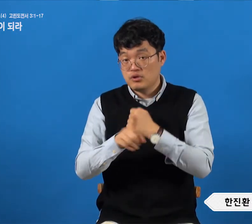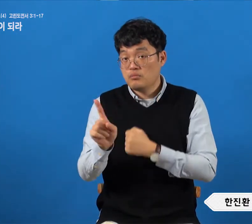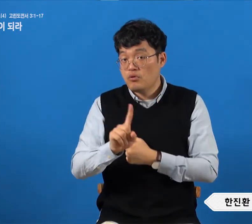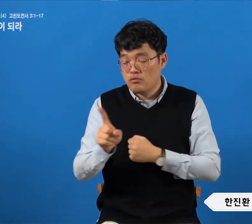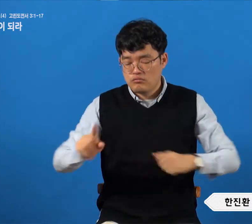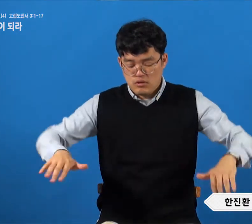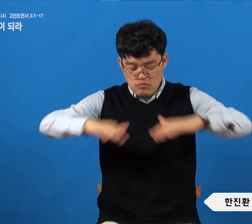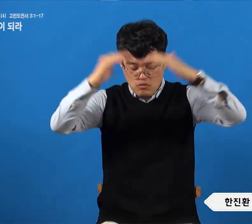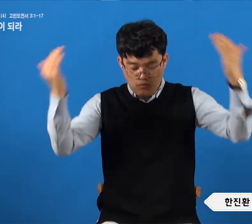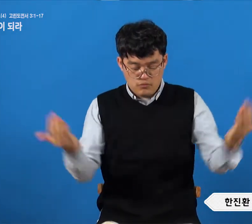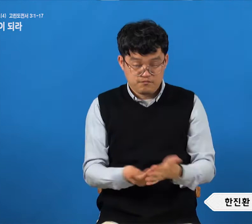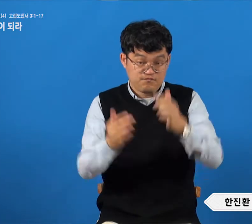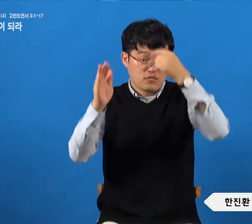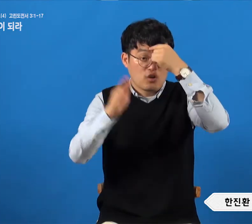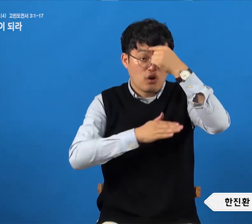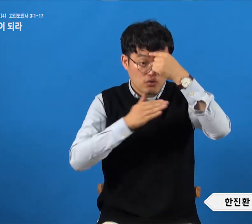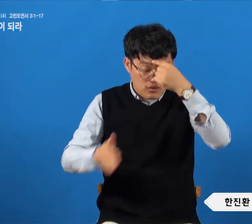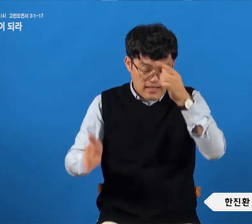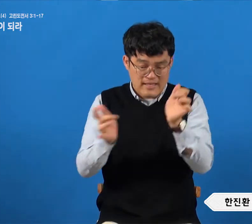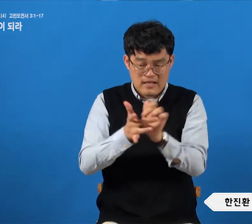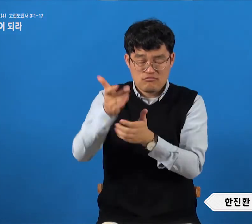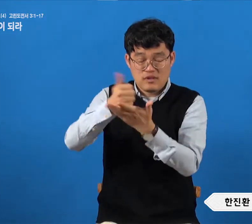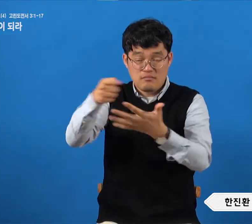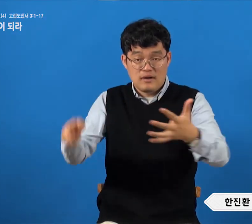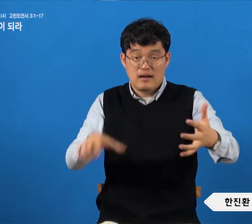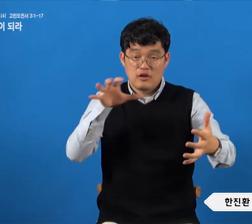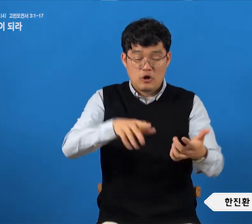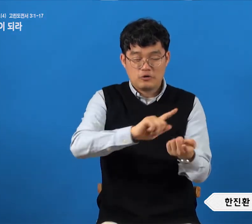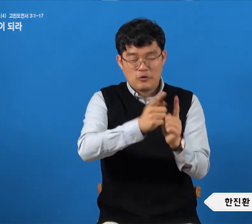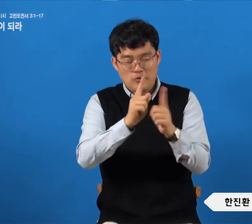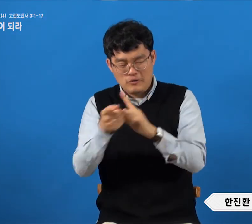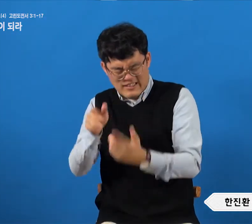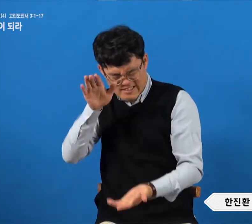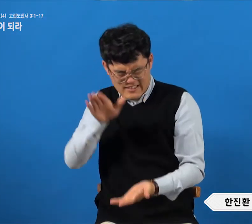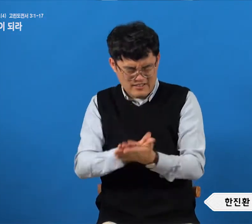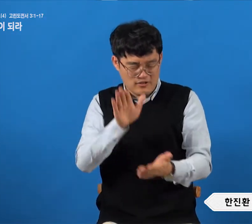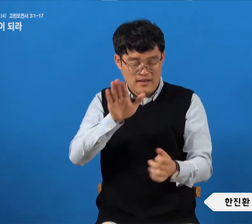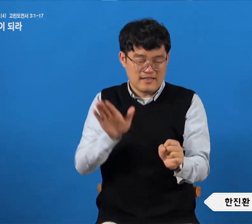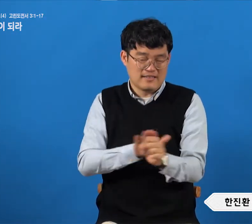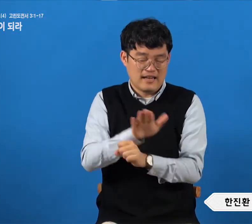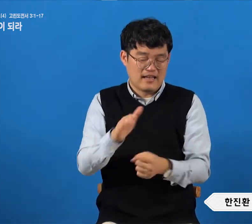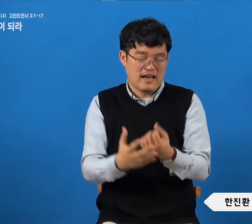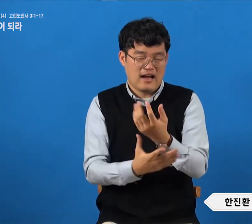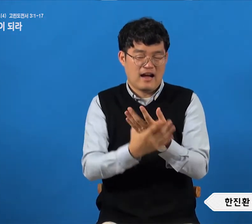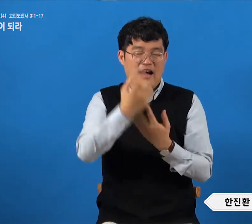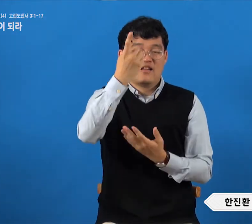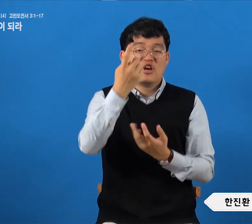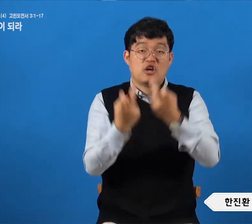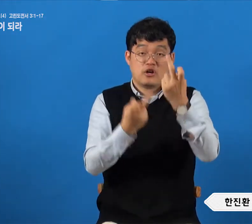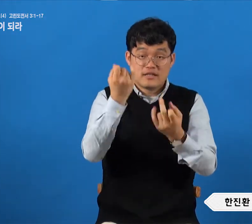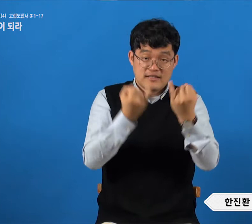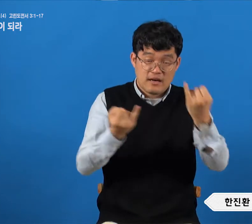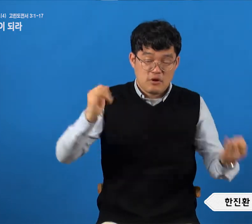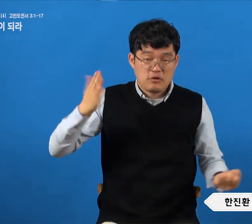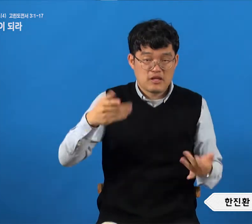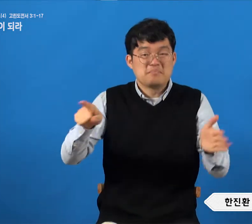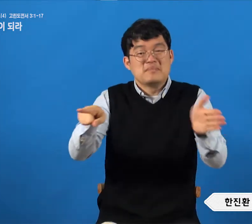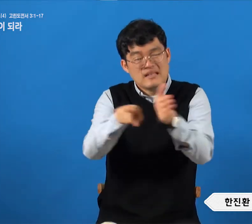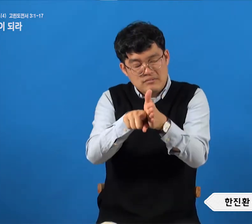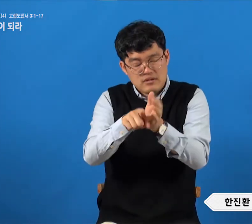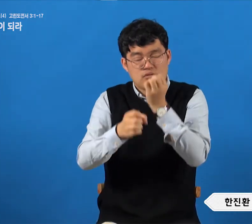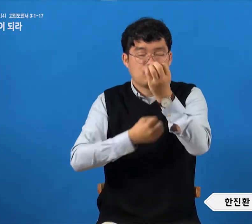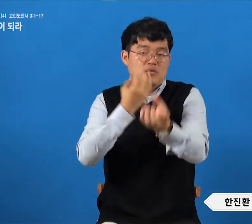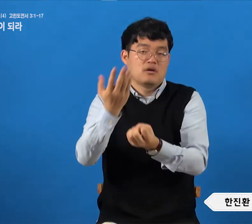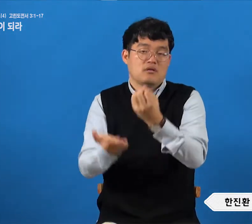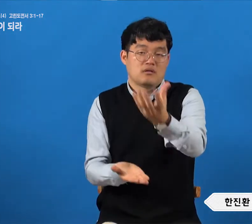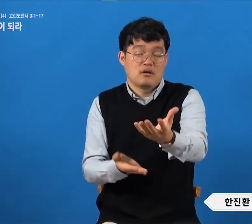우리 모든 성도들이 예수 안에서 서로 뜨겁게 사랑하는 한 형제 자매 된 것을 믿습니다 하는